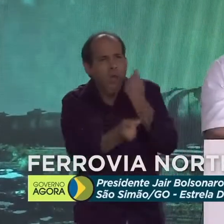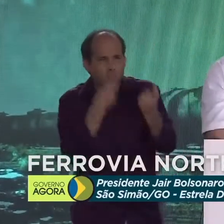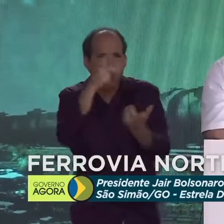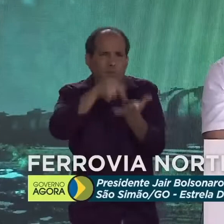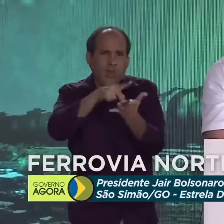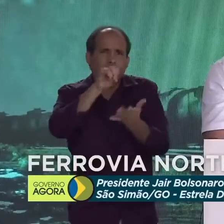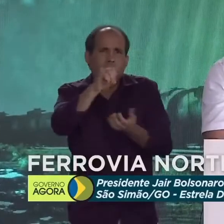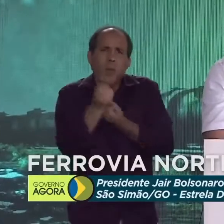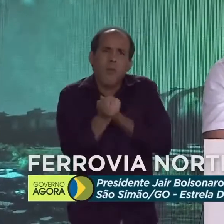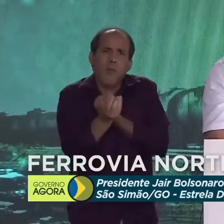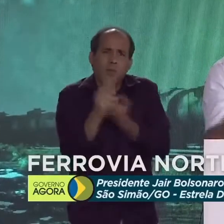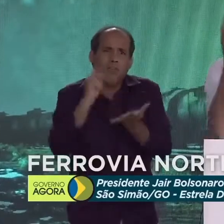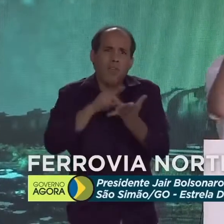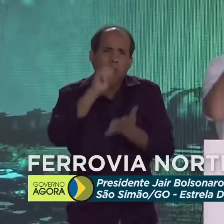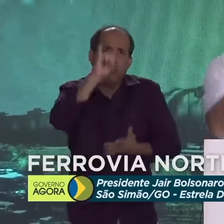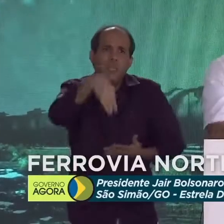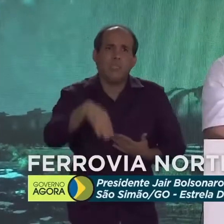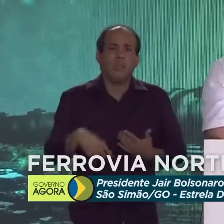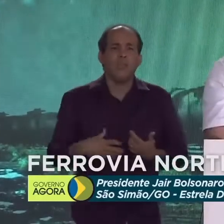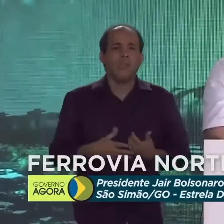Existem.